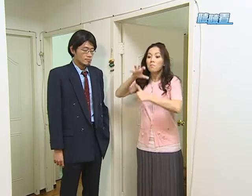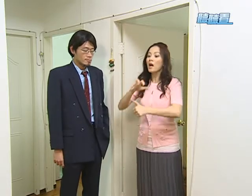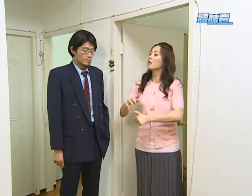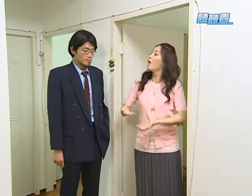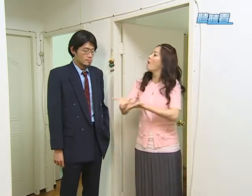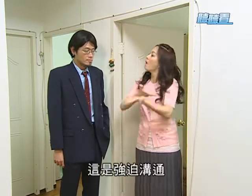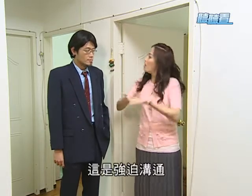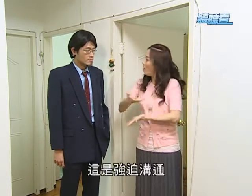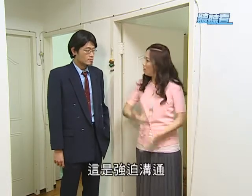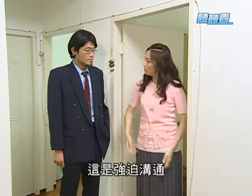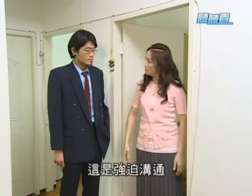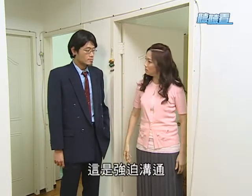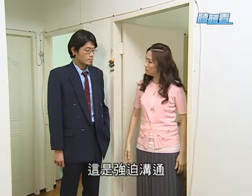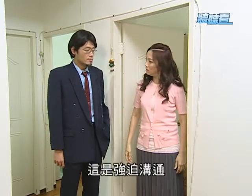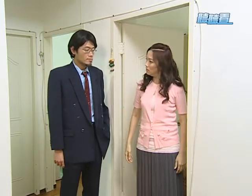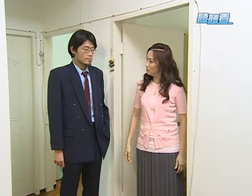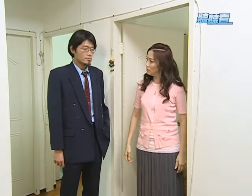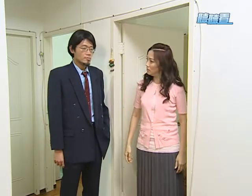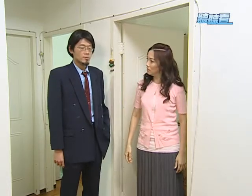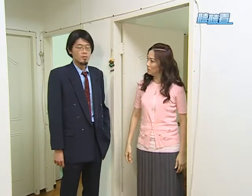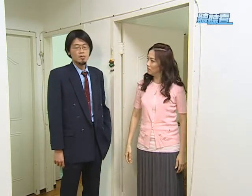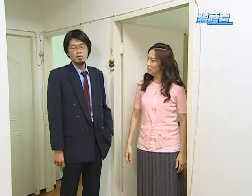这是强迫沟通。